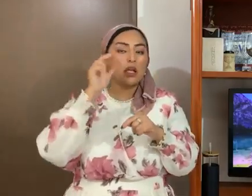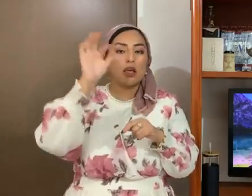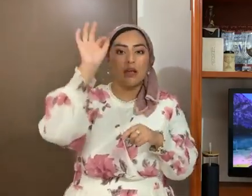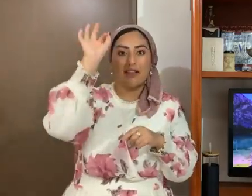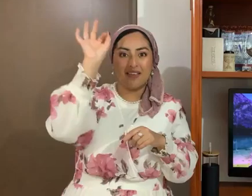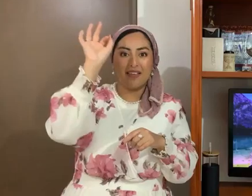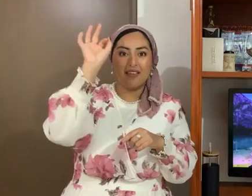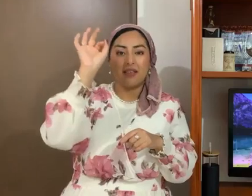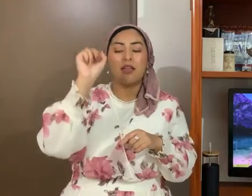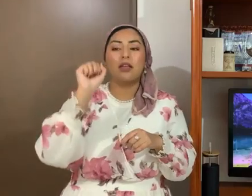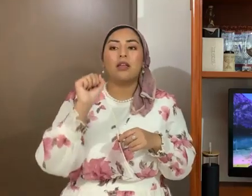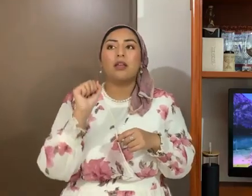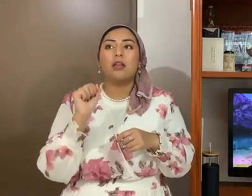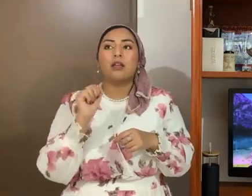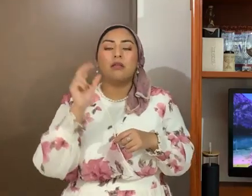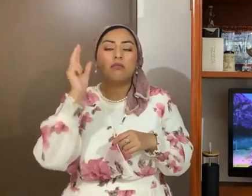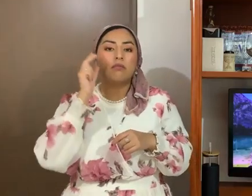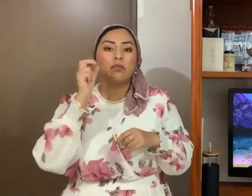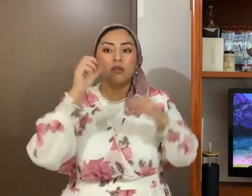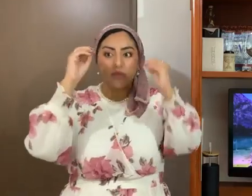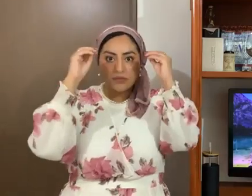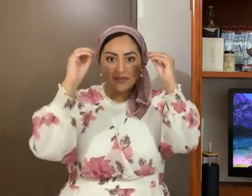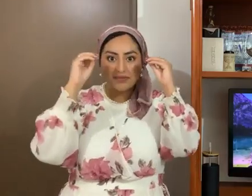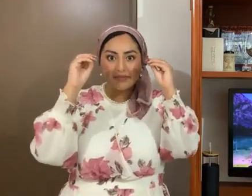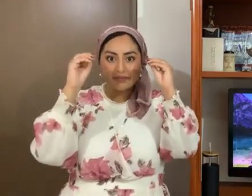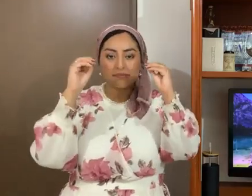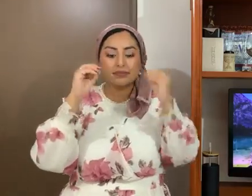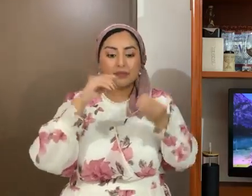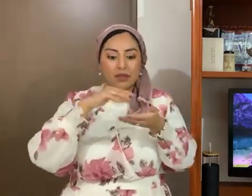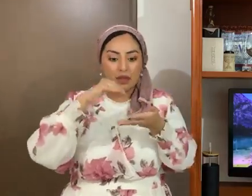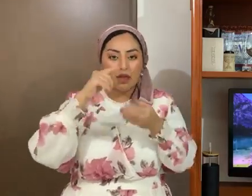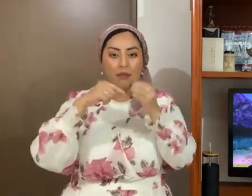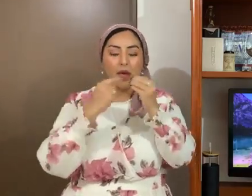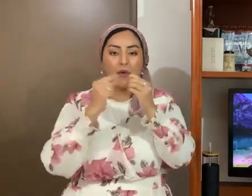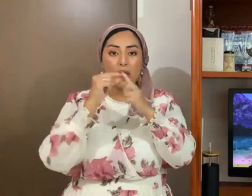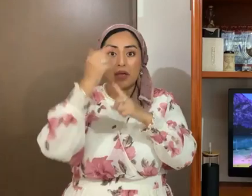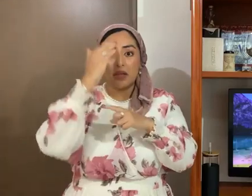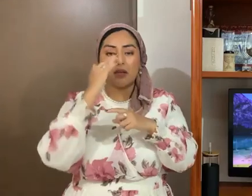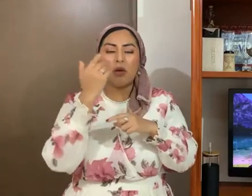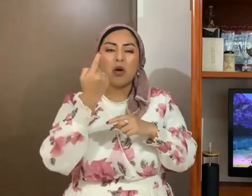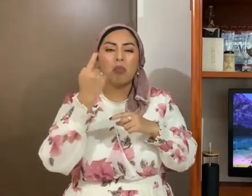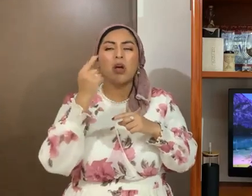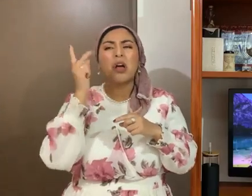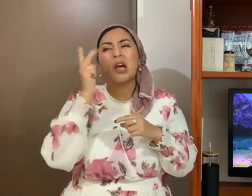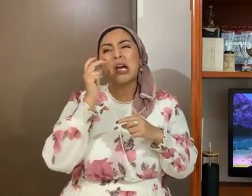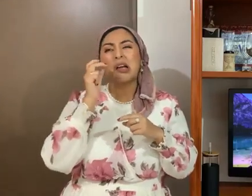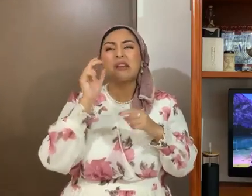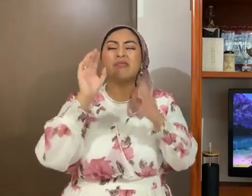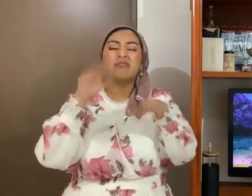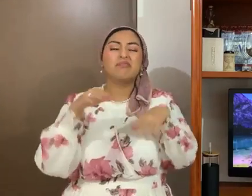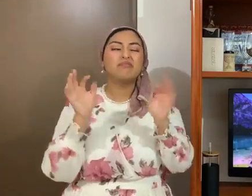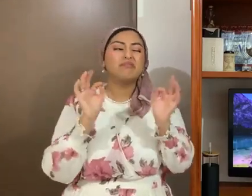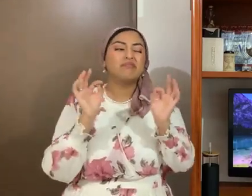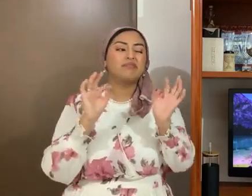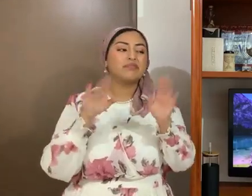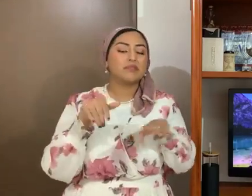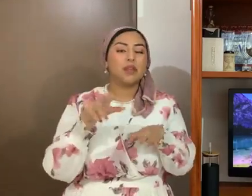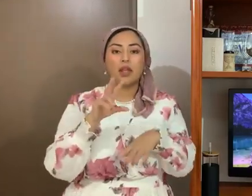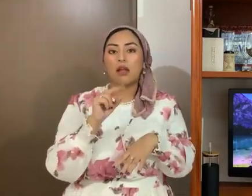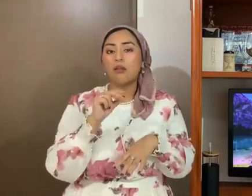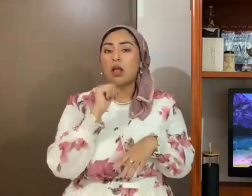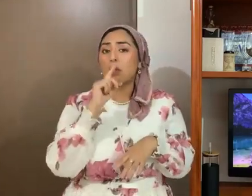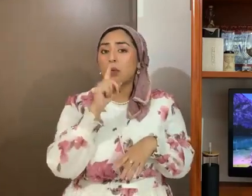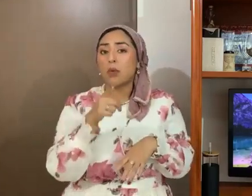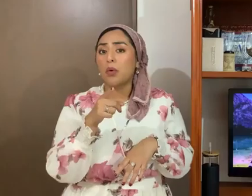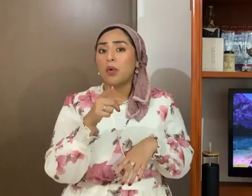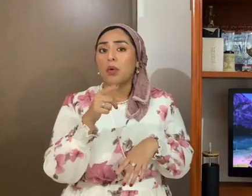escuchar una ministración, que escuchar el estudio de la palabra es nada más escuchar a quien habla, y eso no es